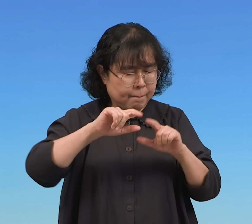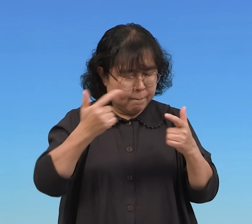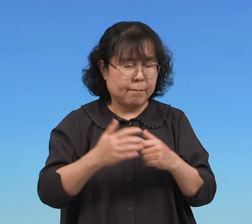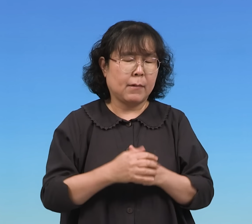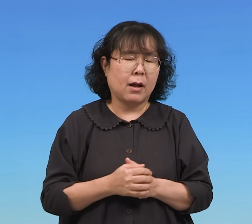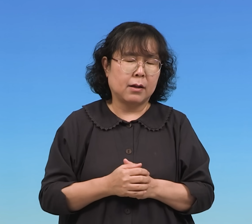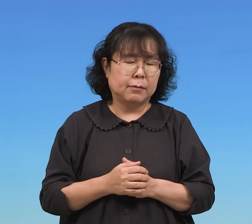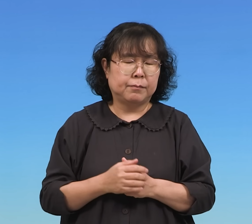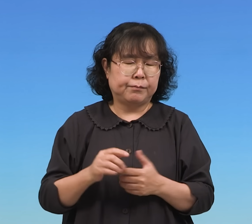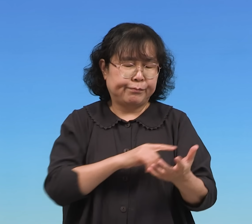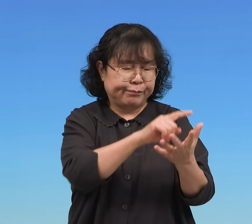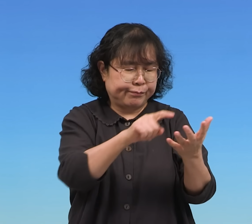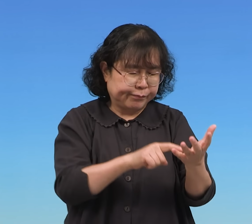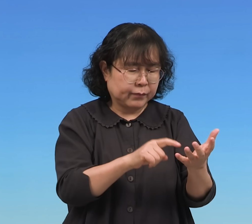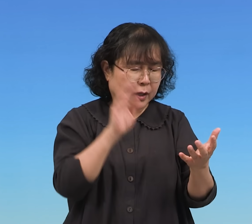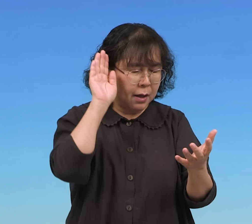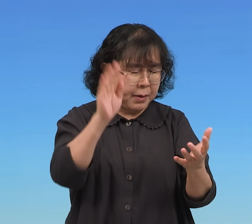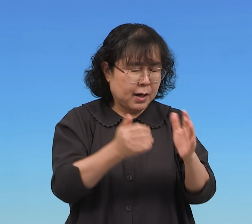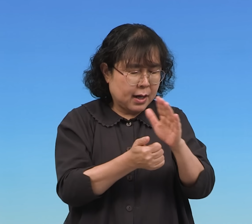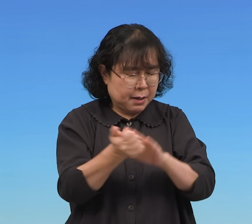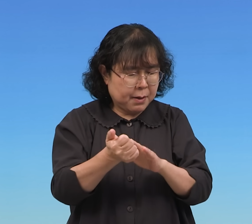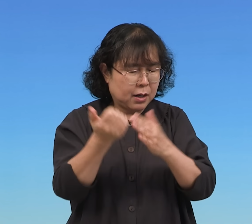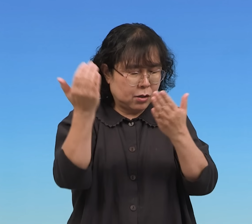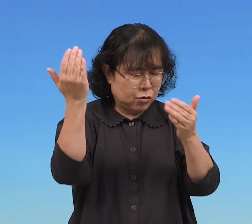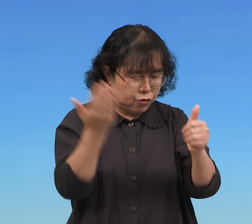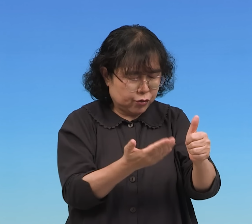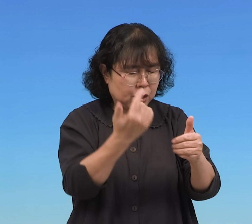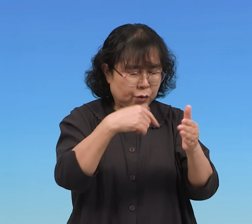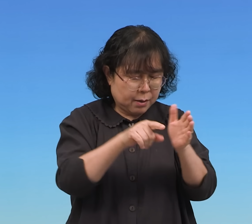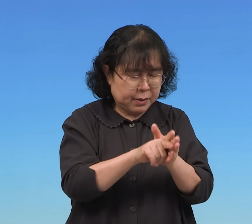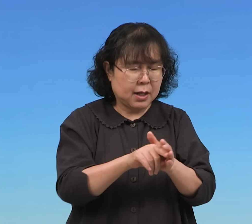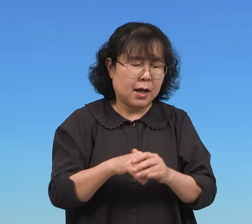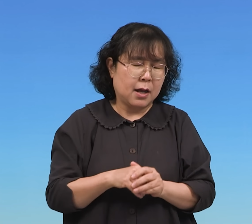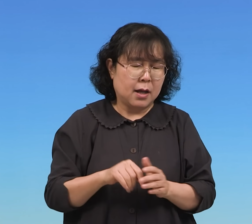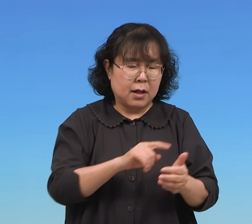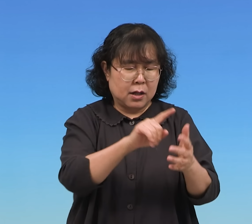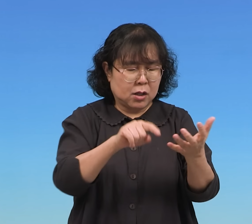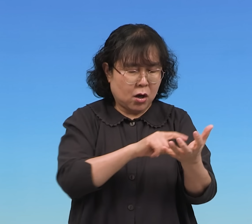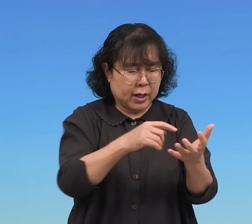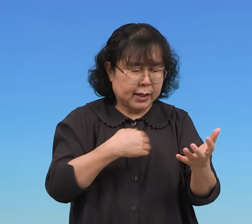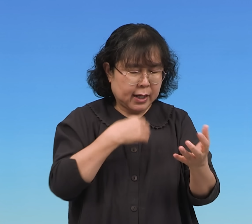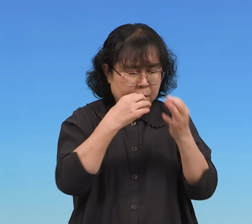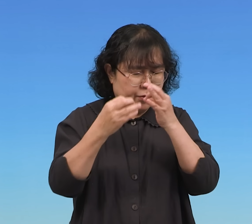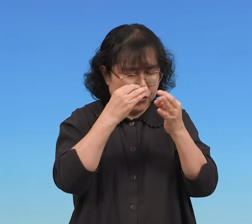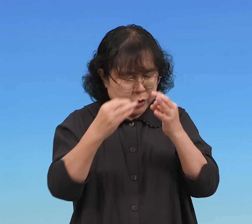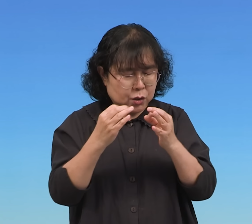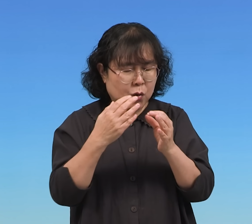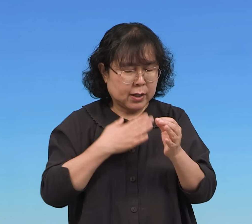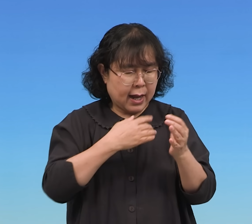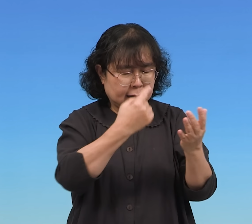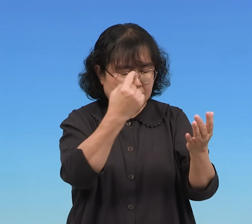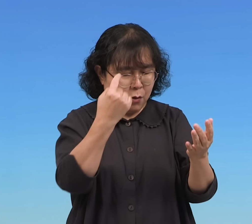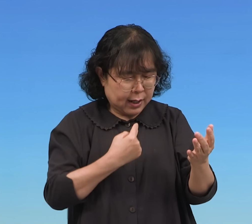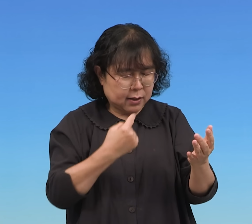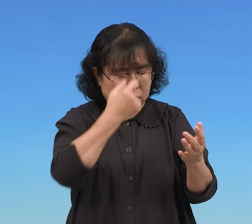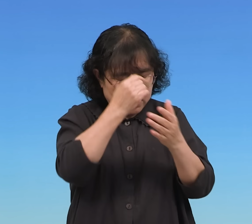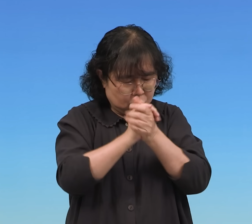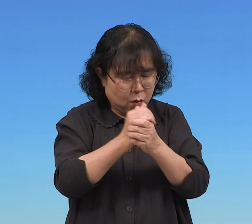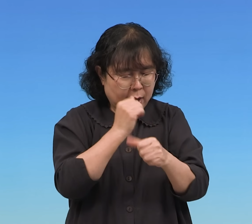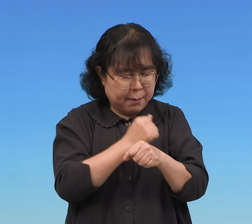아니니라. 너희에게 미래와 희망을 주는 것이니라. 너희가 내게 부르짖으며 내게 와서